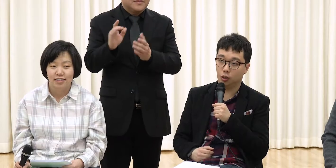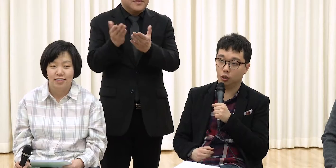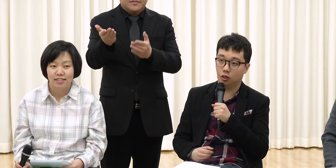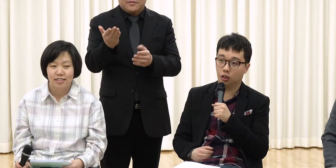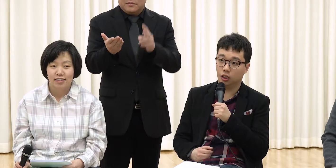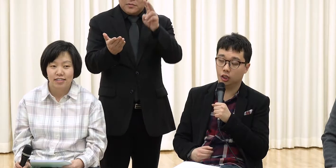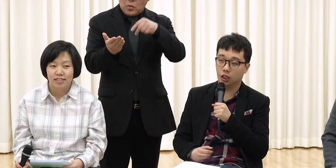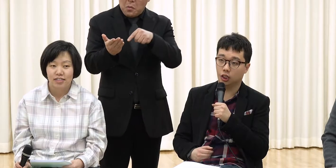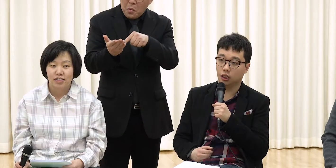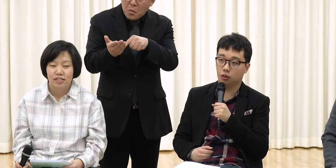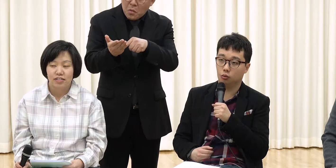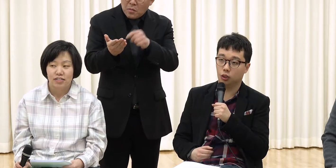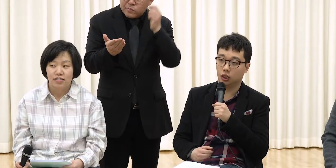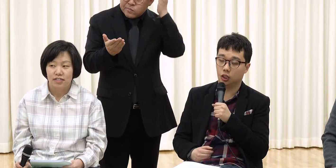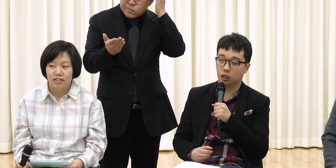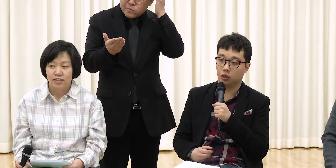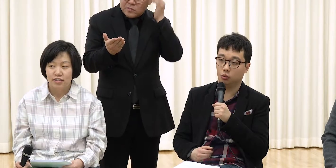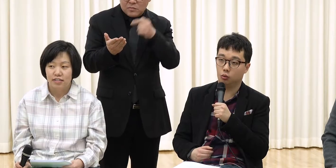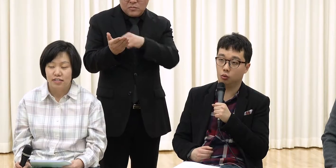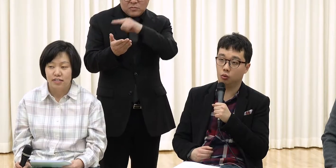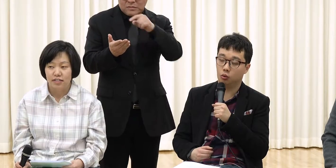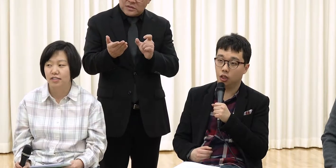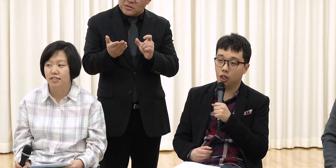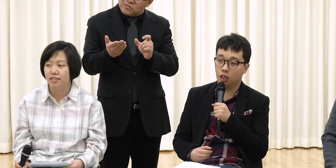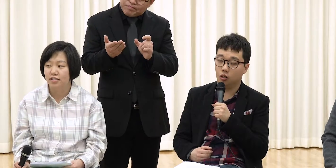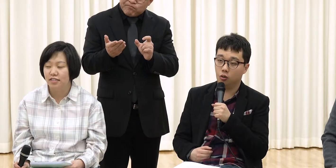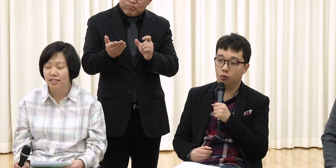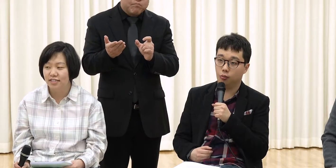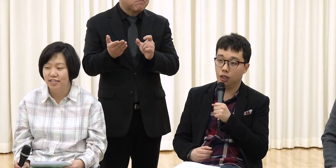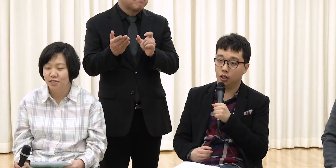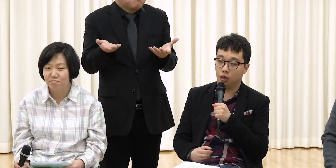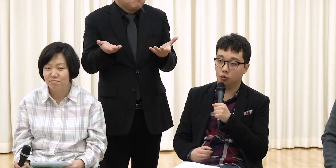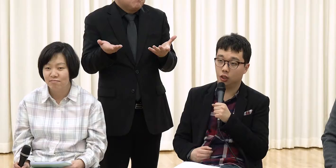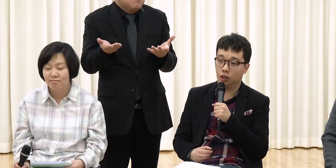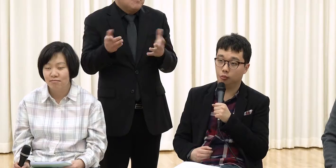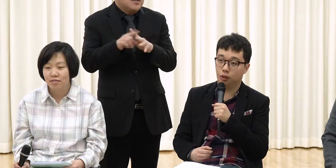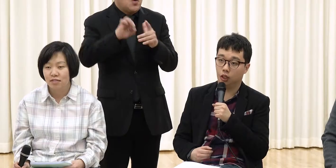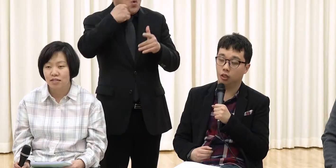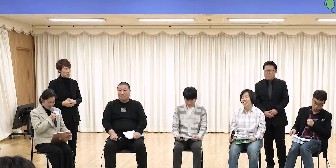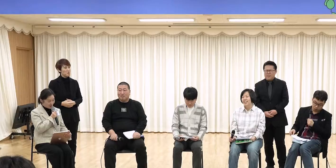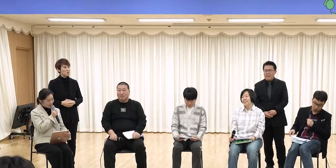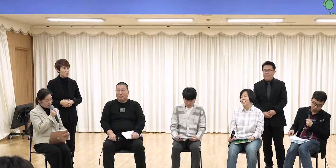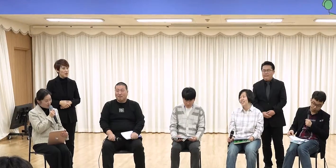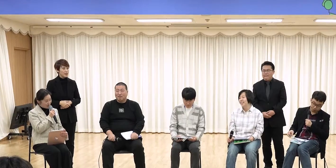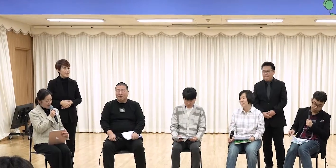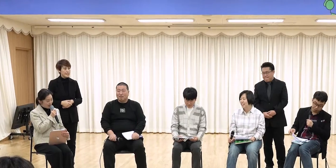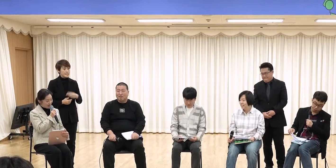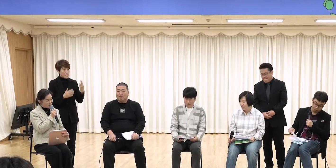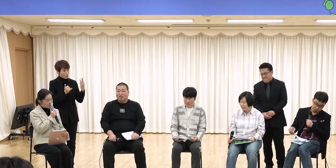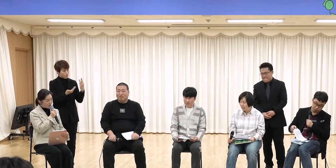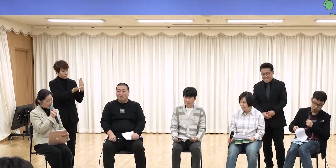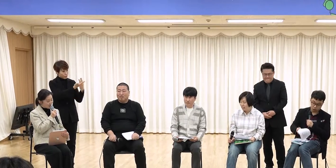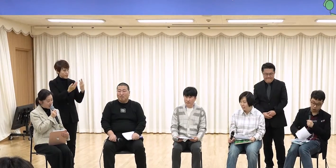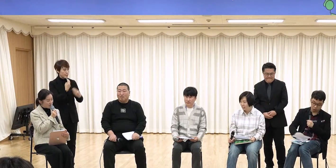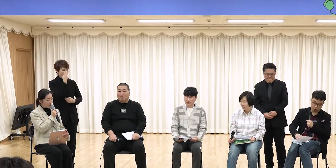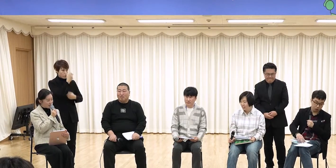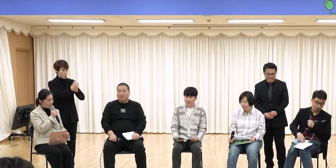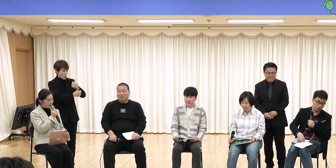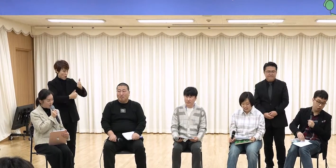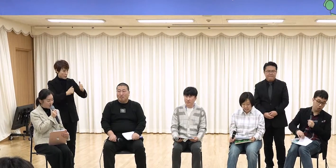읽다 보면 이 책 자체가 너무 딱딱해가지고 이해하기에 어려움이 많이 있다고 생각합니다. 세 분이 이번에